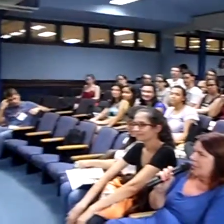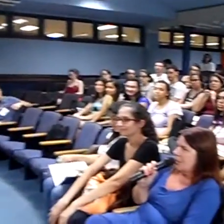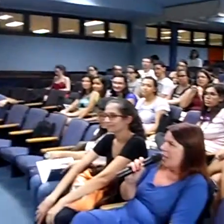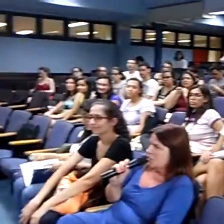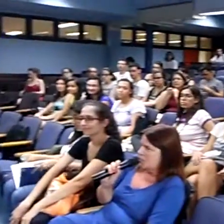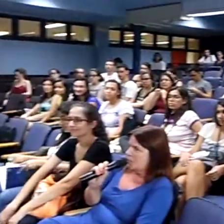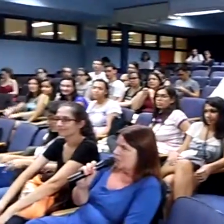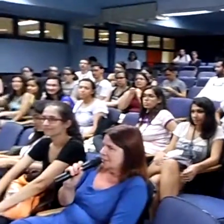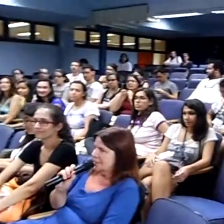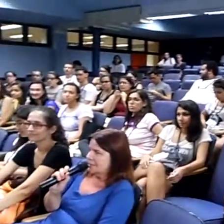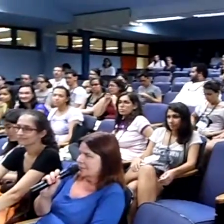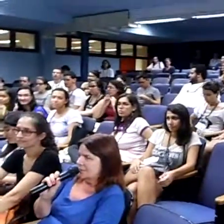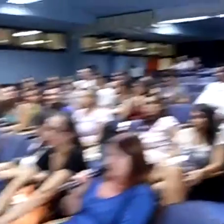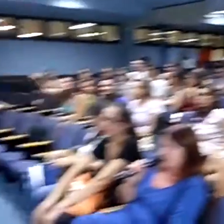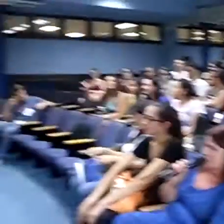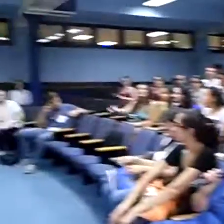Nada mais de perguntas?